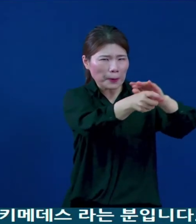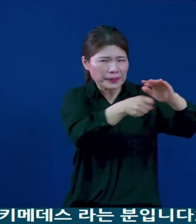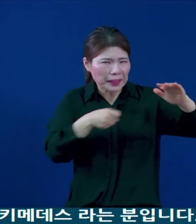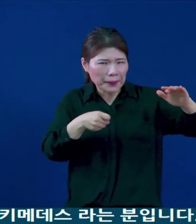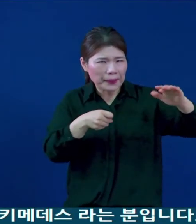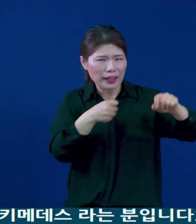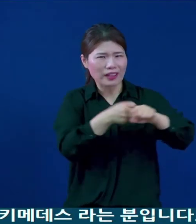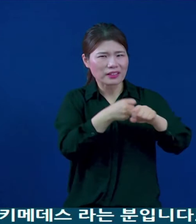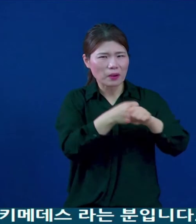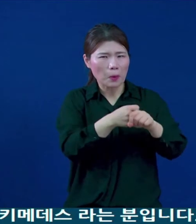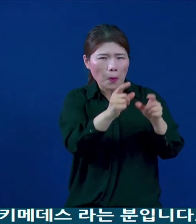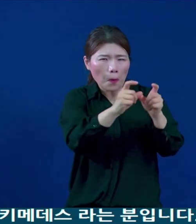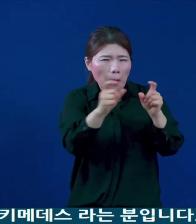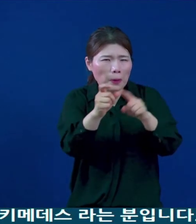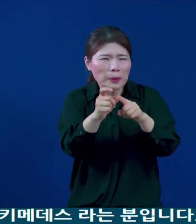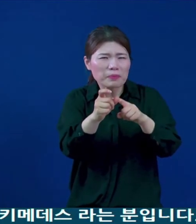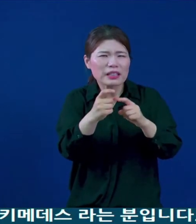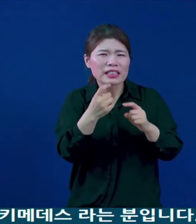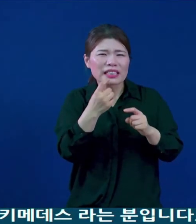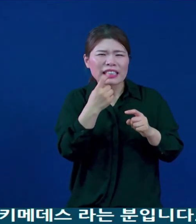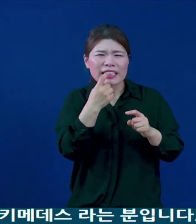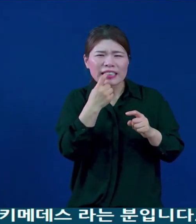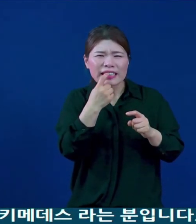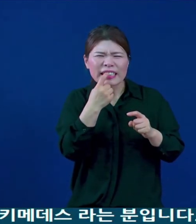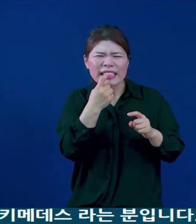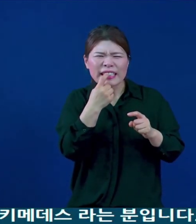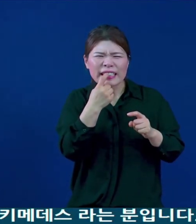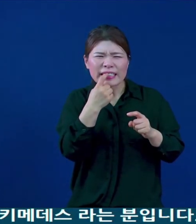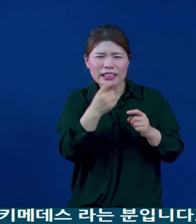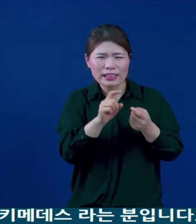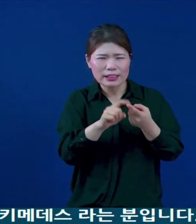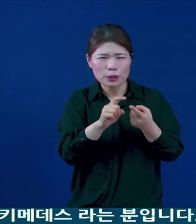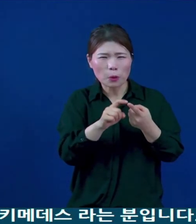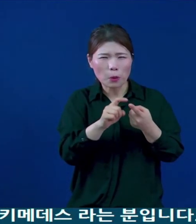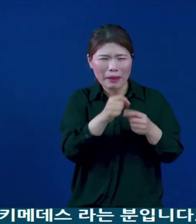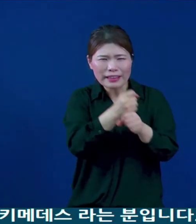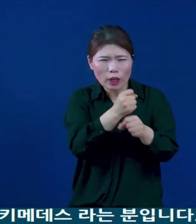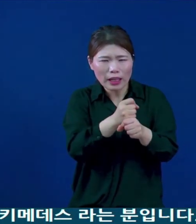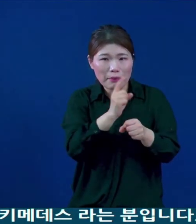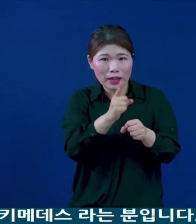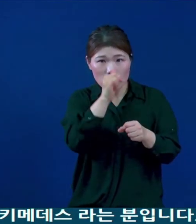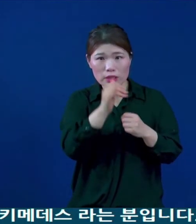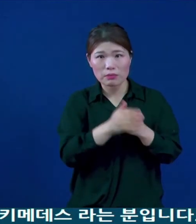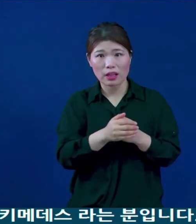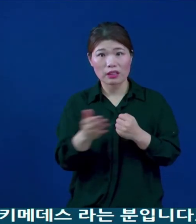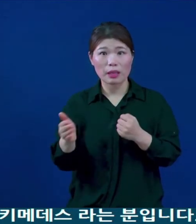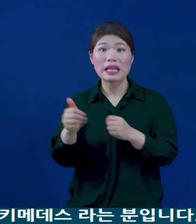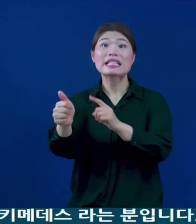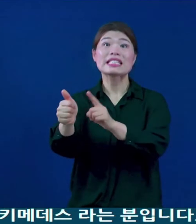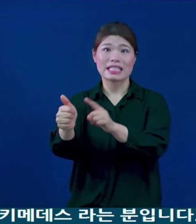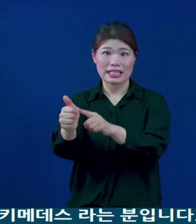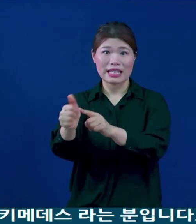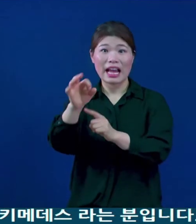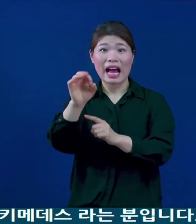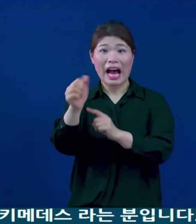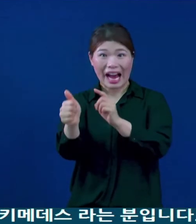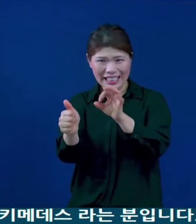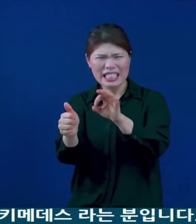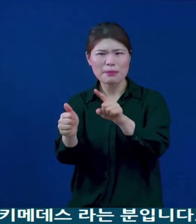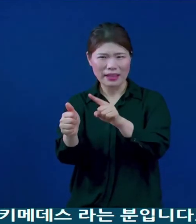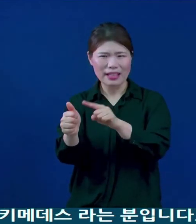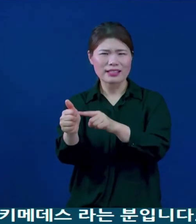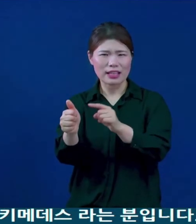집어넣었다, 이런 얘기가 떠도는 거예요. 왕이 화났죠. 그래서 아르키메데스를 부릅니다. 네가 천재니까 이